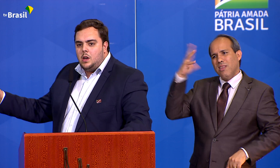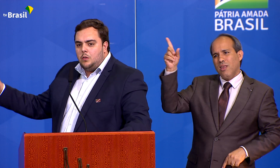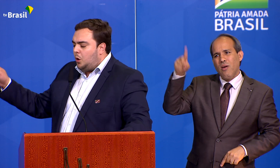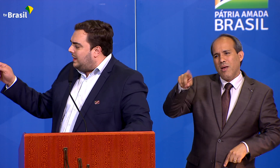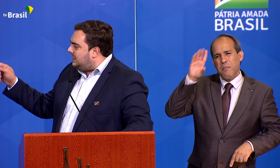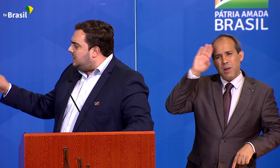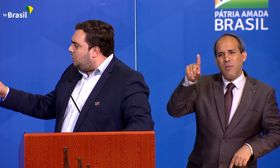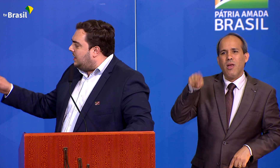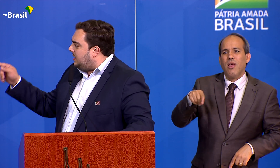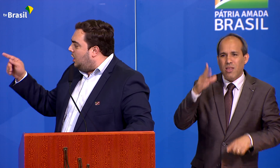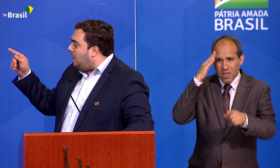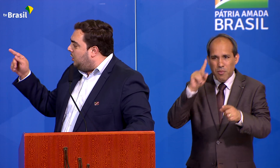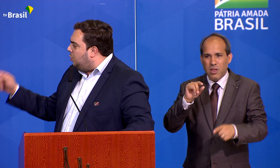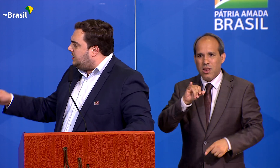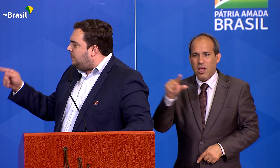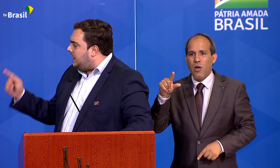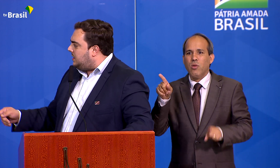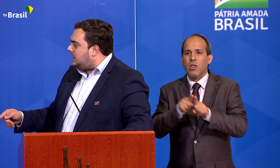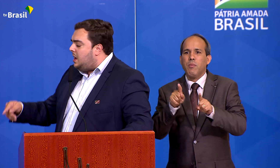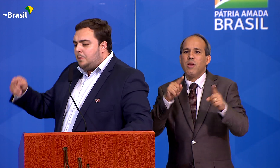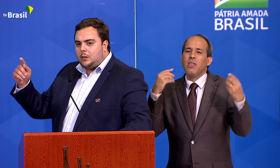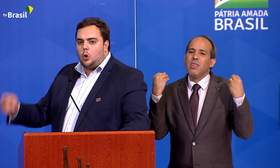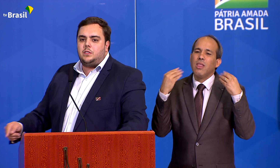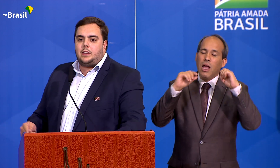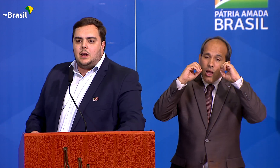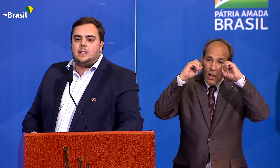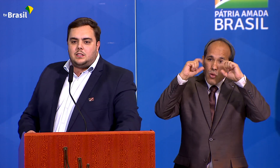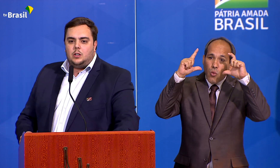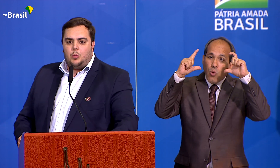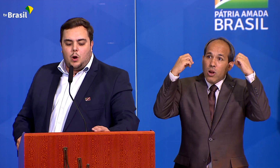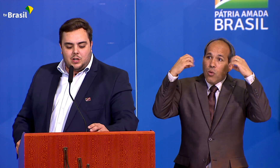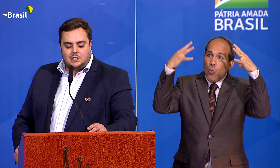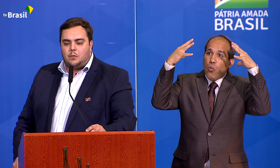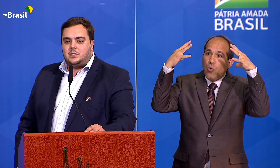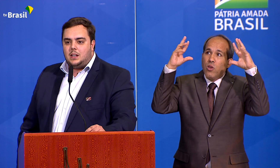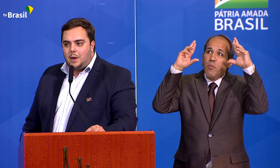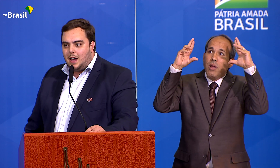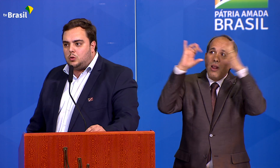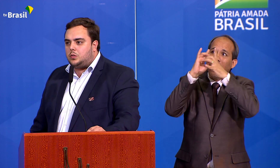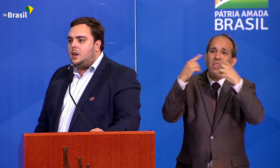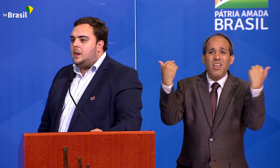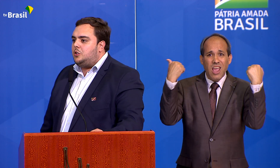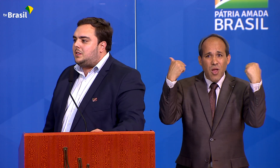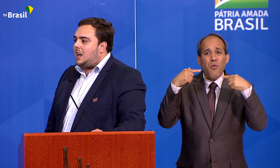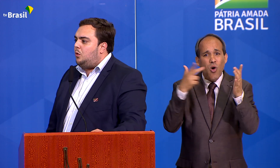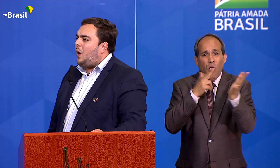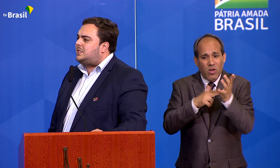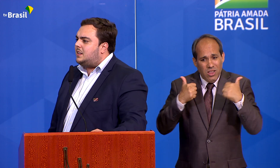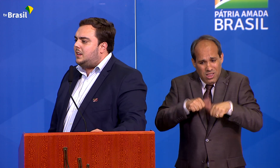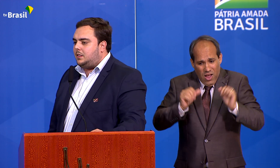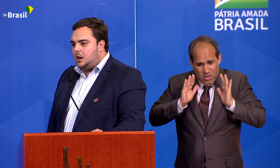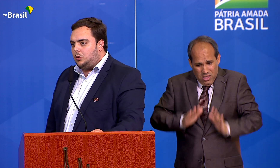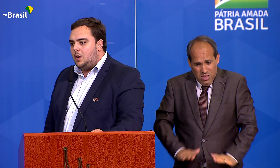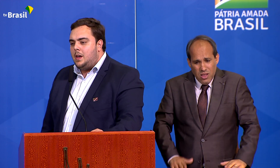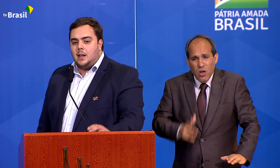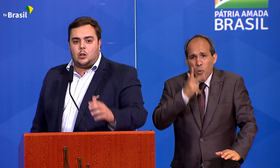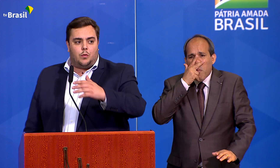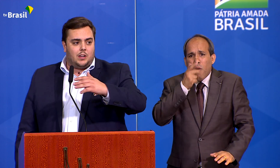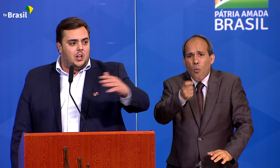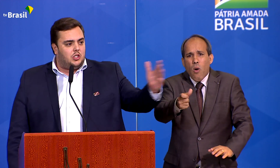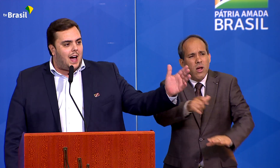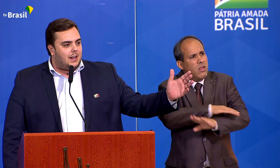acima de tudo Daniel foi uma decisão que acendeu uma luz de esperança para todos aqueles que assim como eu já estavam desanimados e já estavam quase que